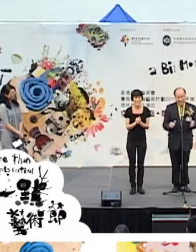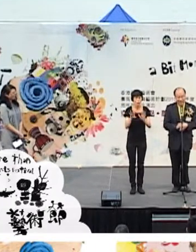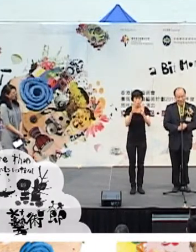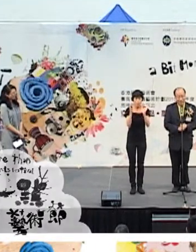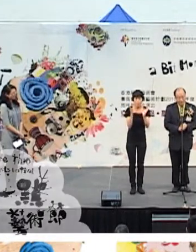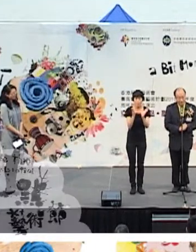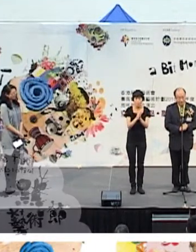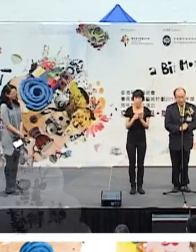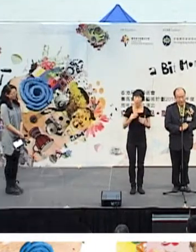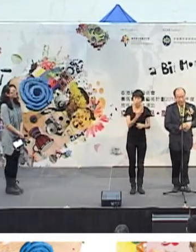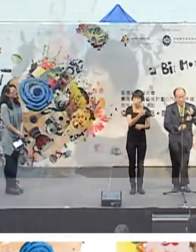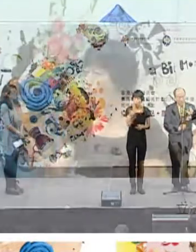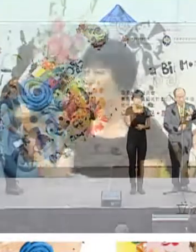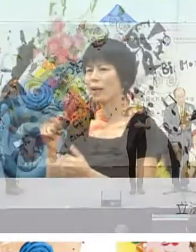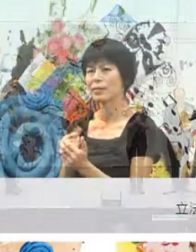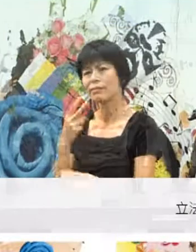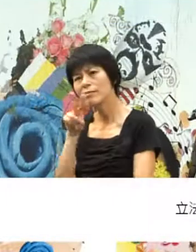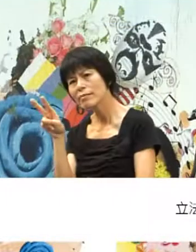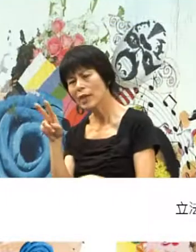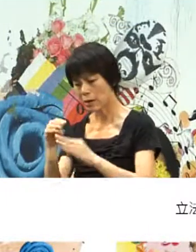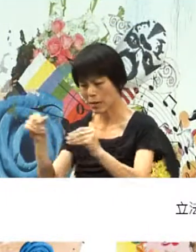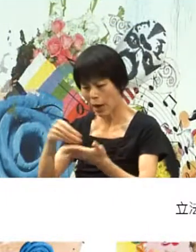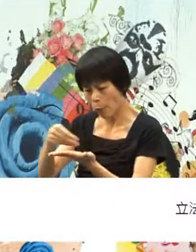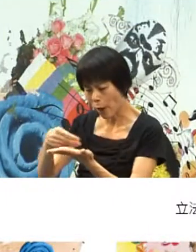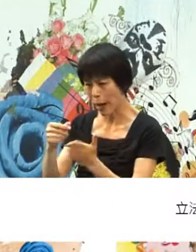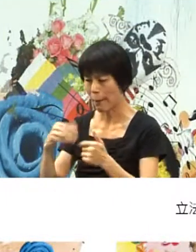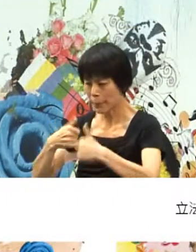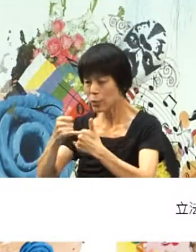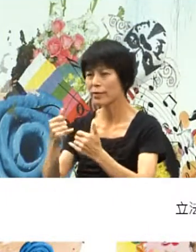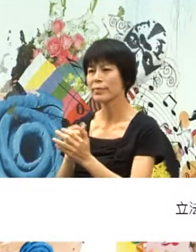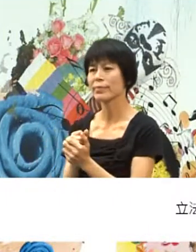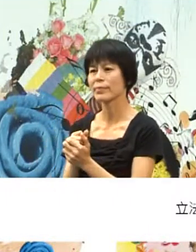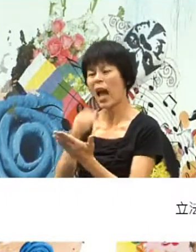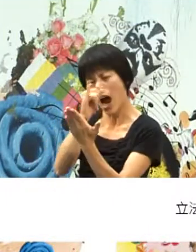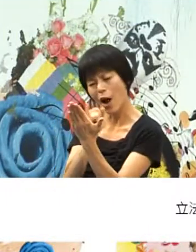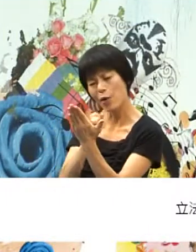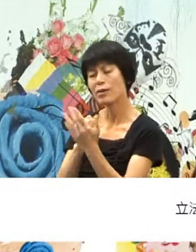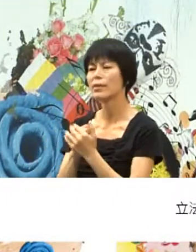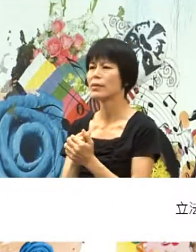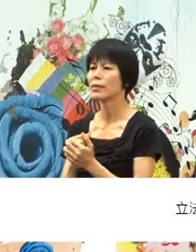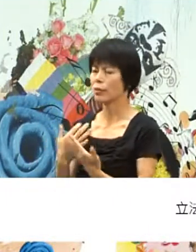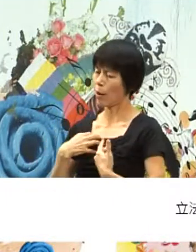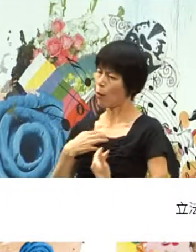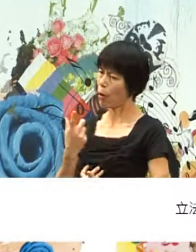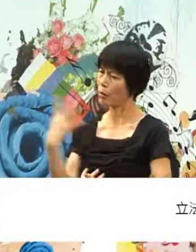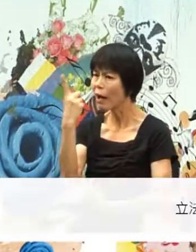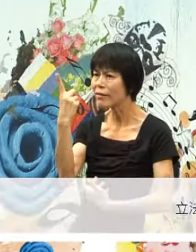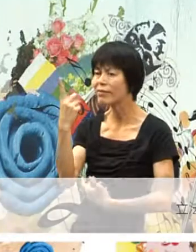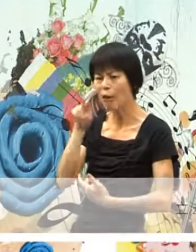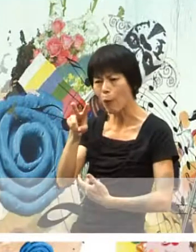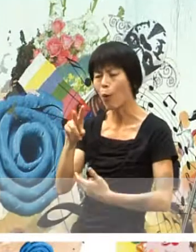切的都好。我嚟到看到頭先嘅沙畫的表演，呢種藝術咧，對我嚟講是第一